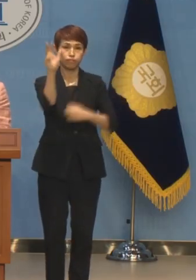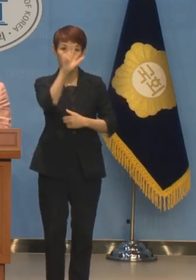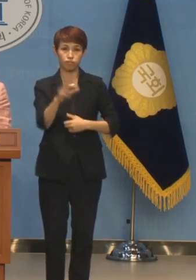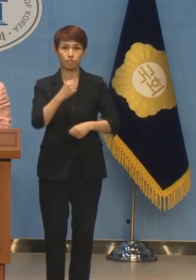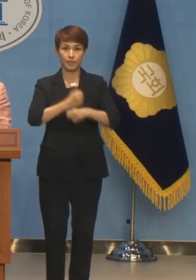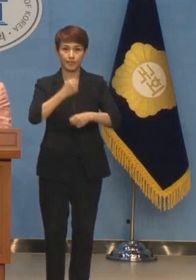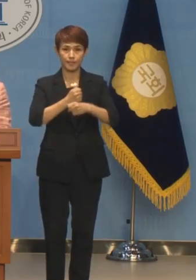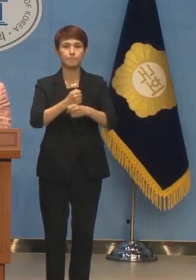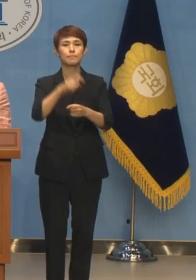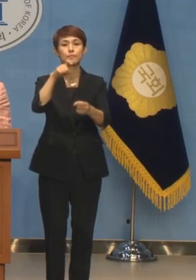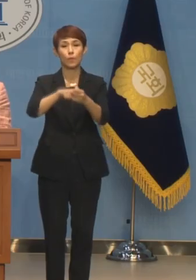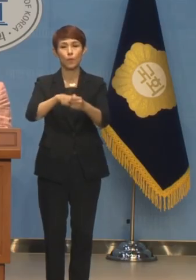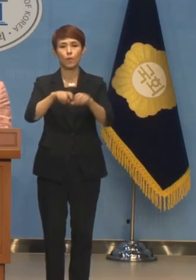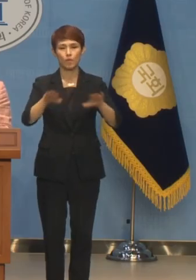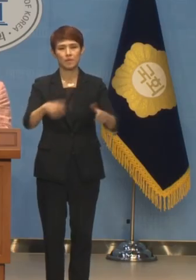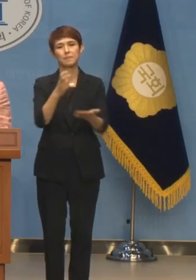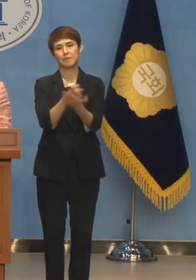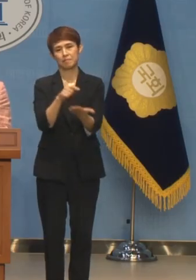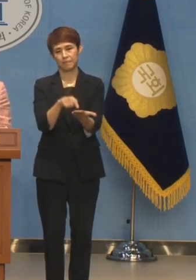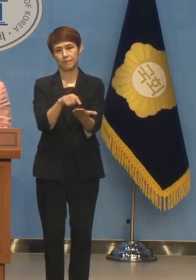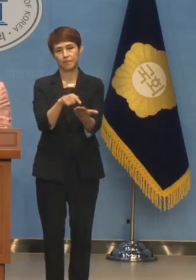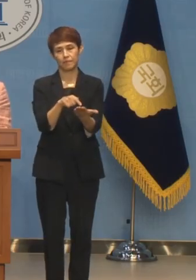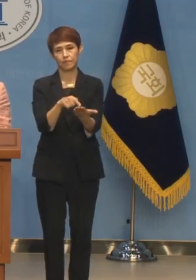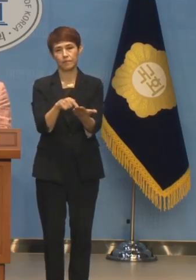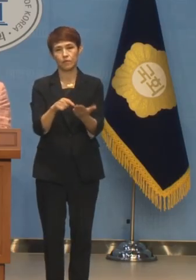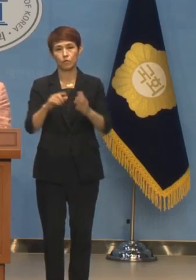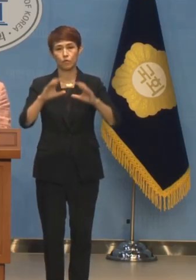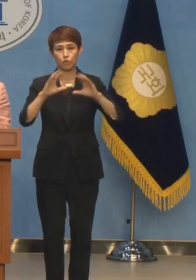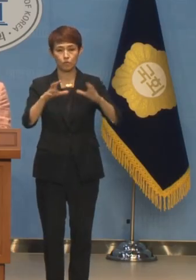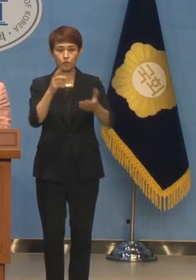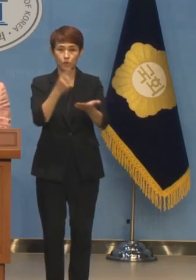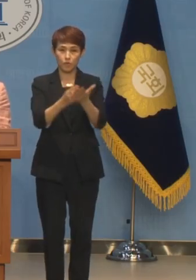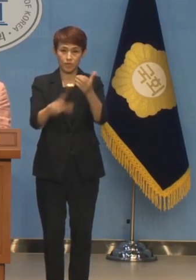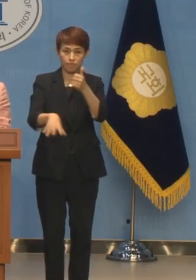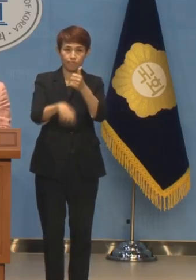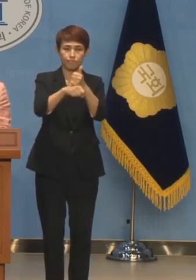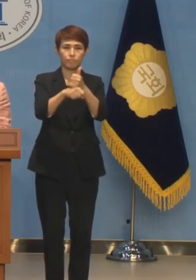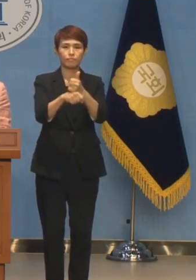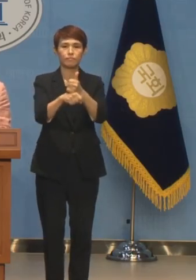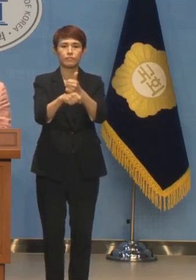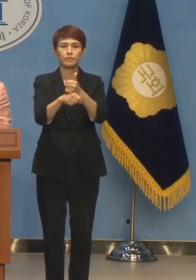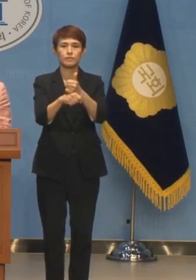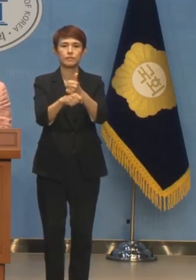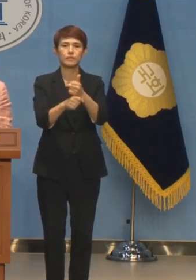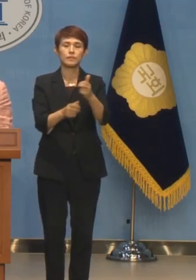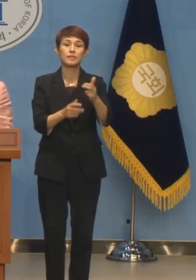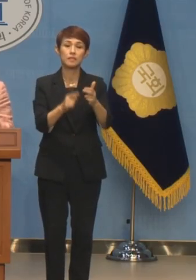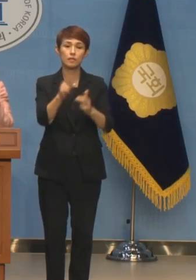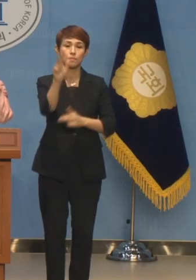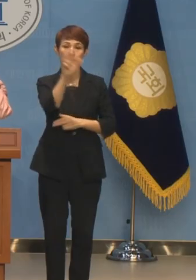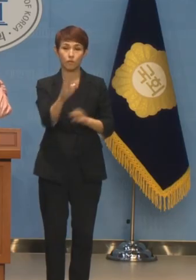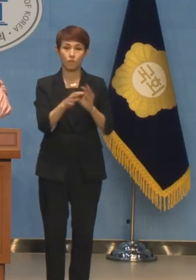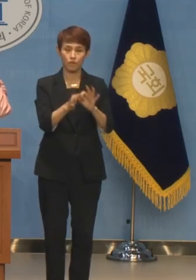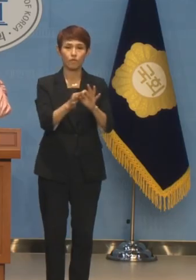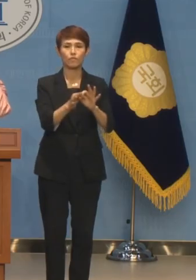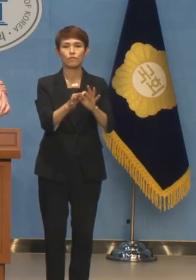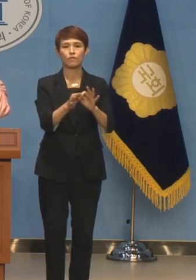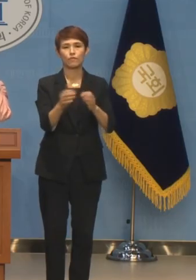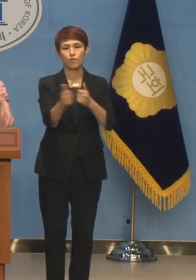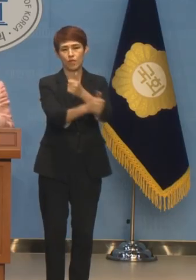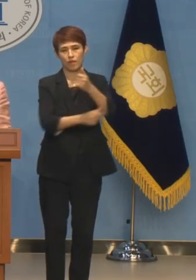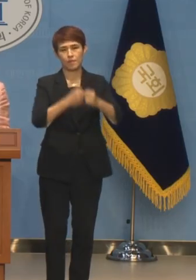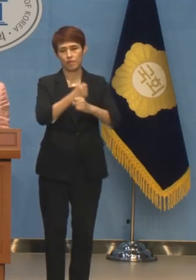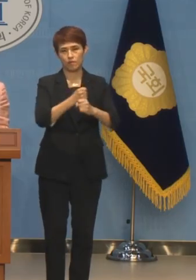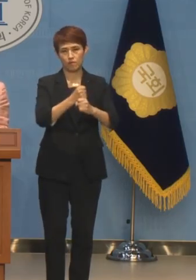법안의 골자입니다. 또한 국무총리 소속의 해상풍력발전위원회를 설치해 정부가